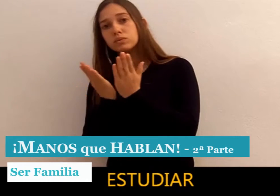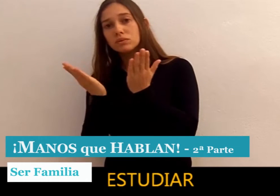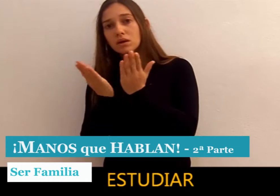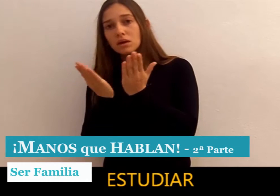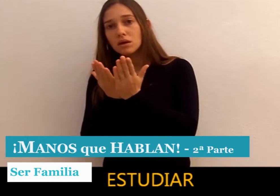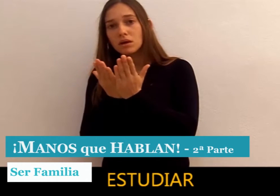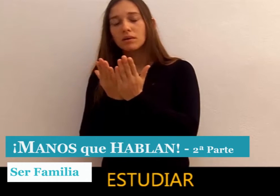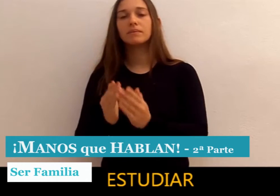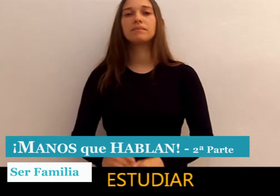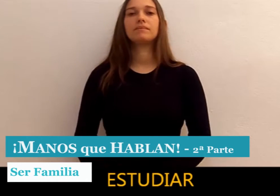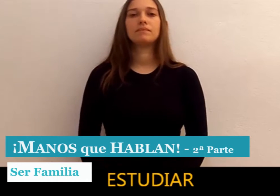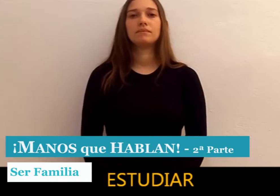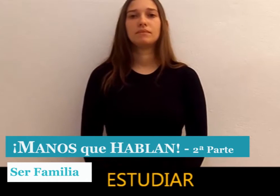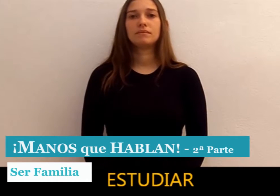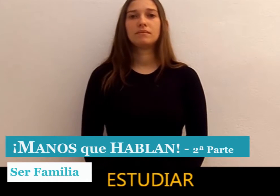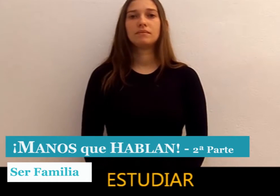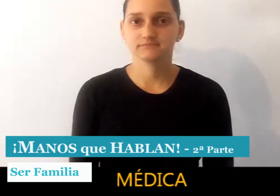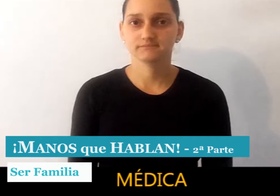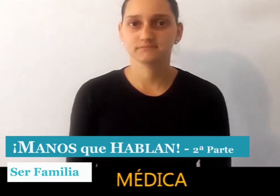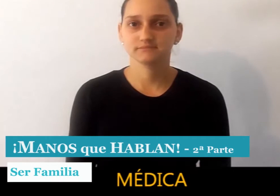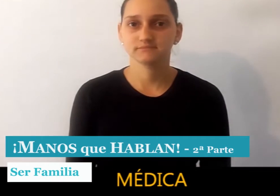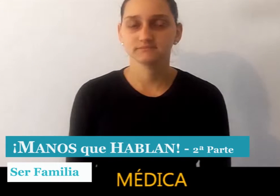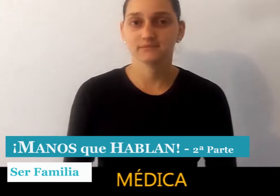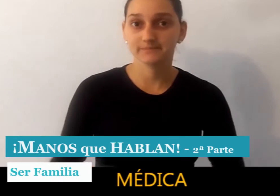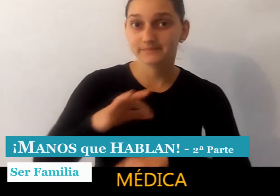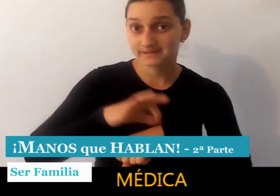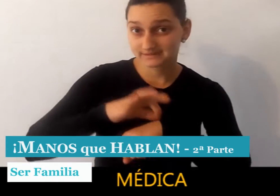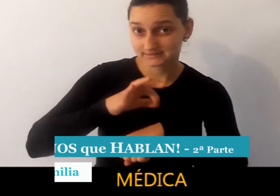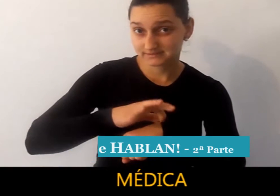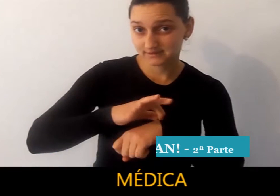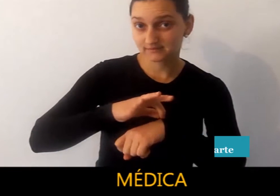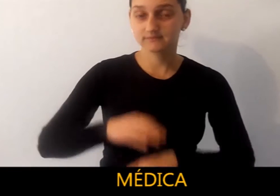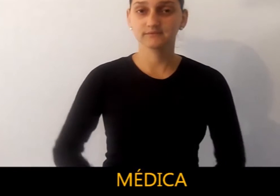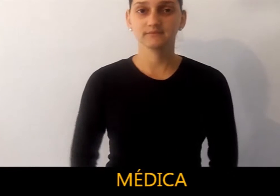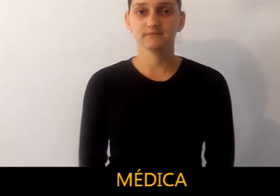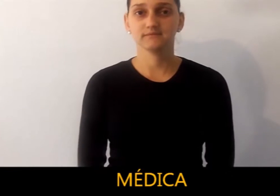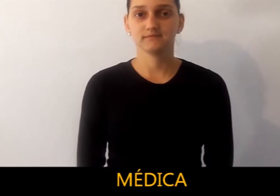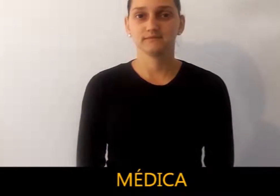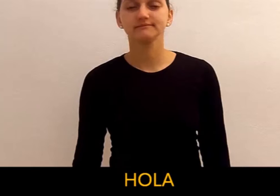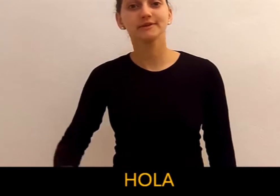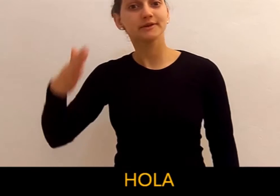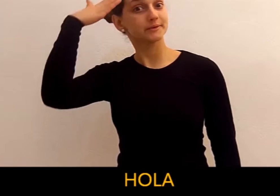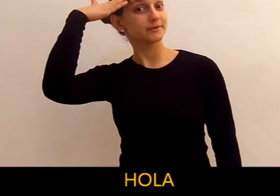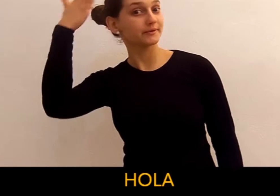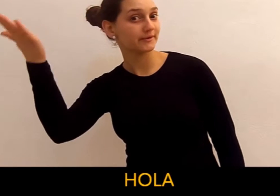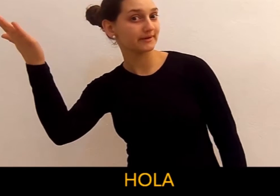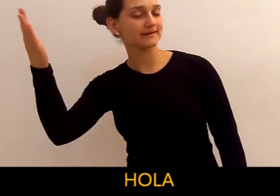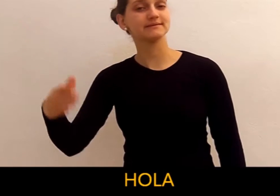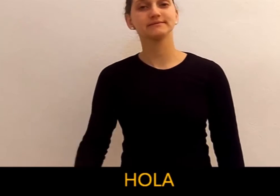Nunca perseguí la gloria. Se va avanzando, sea, van adquiriendo más